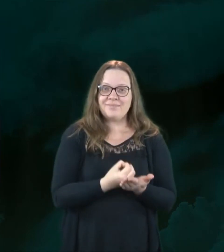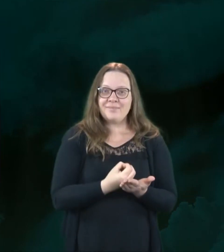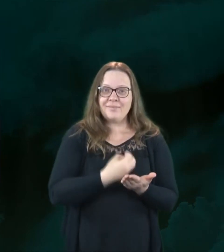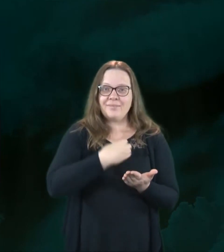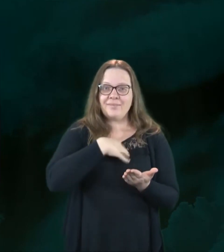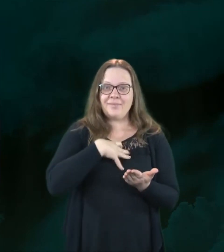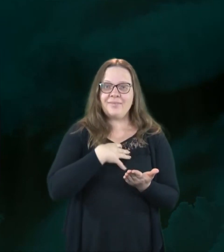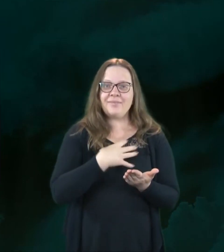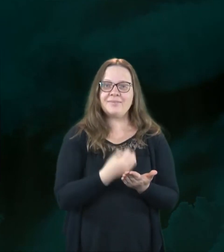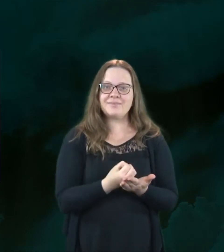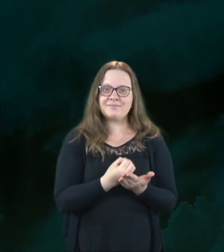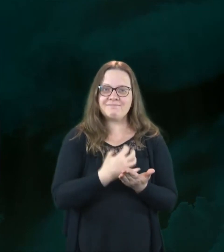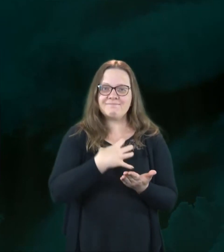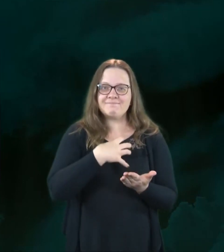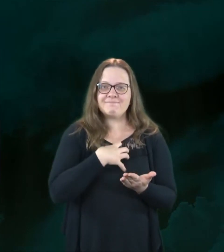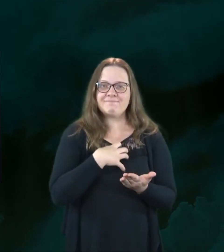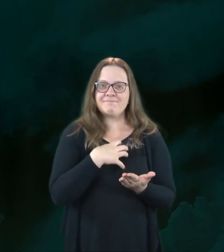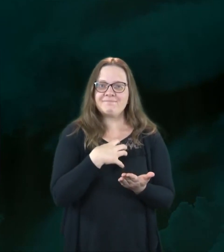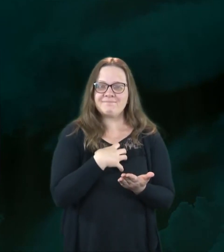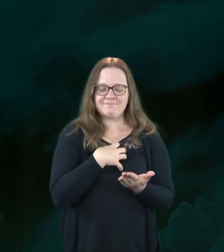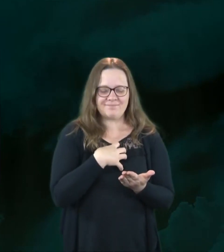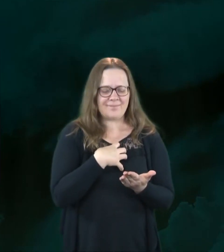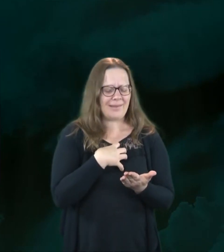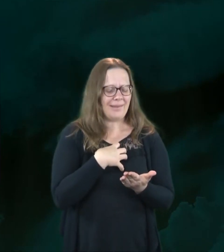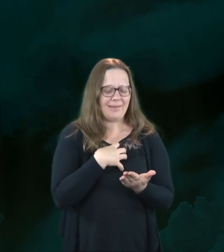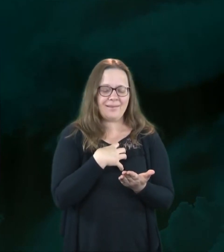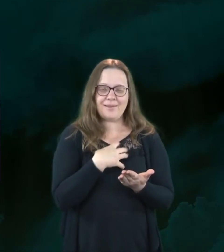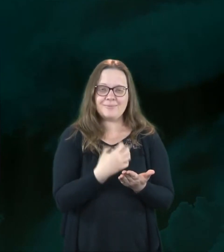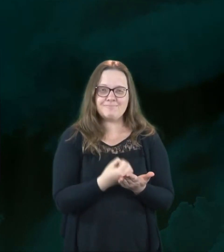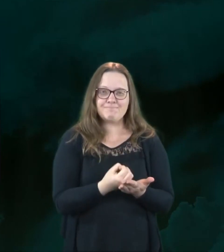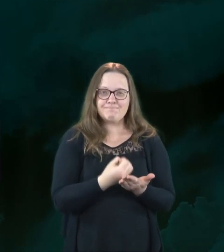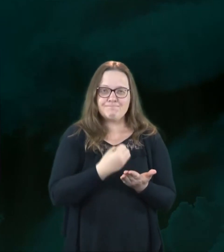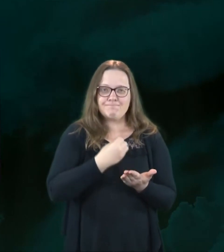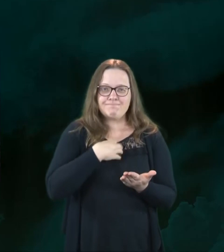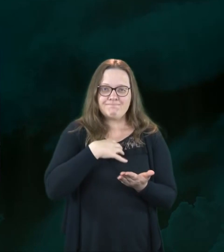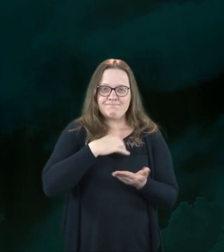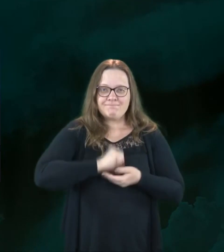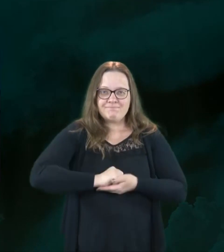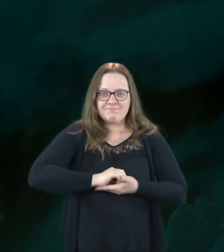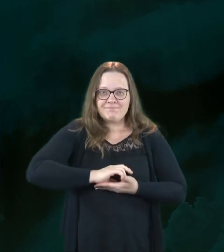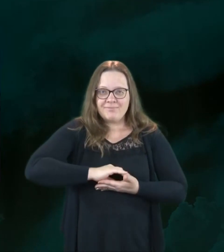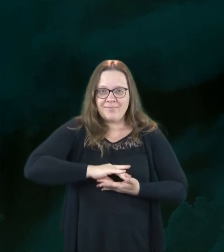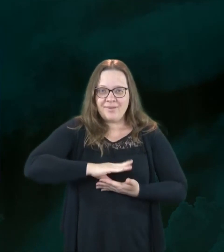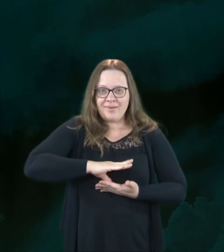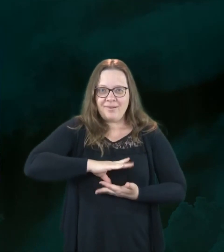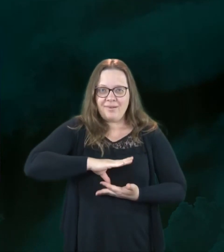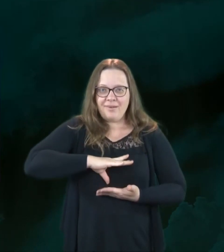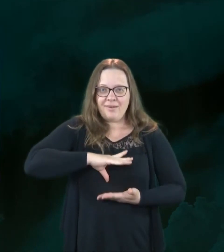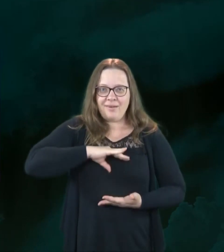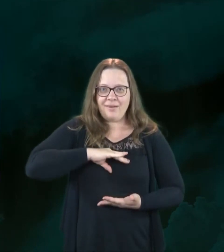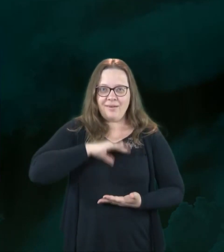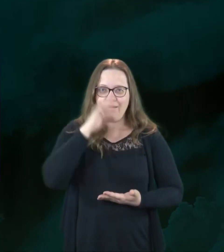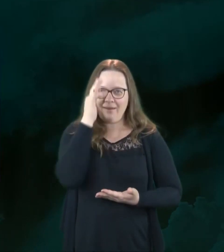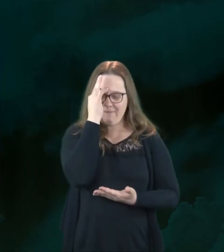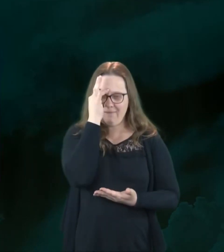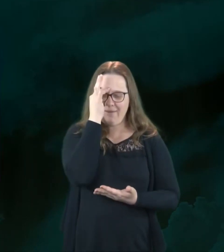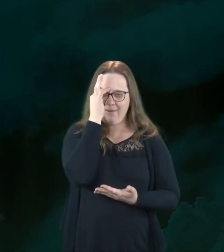falando, essa palavra não para de trazer a fé para dentro de